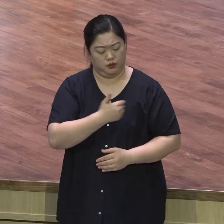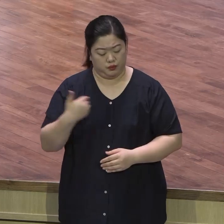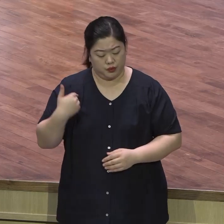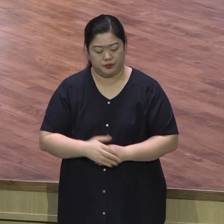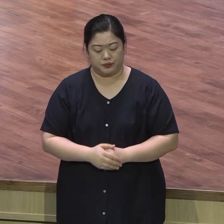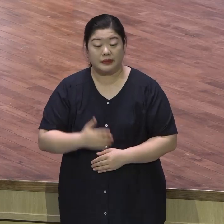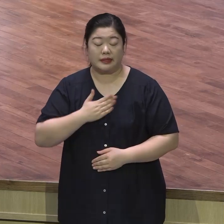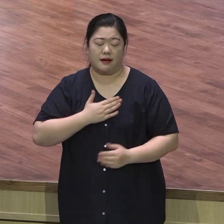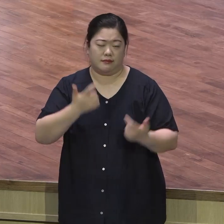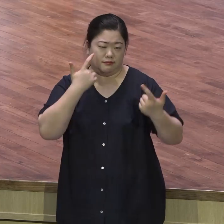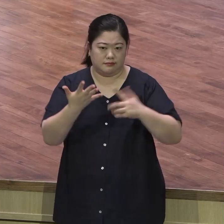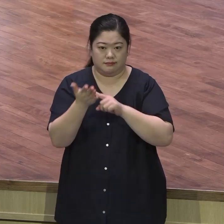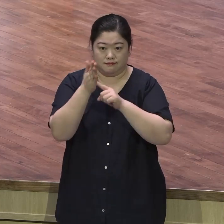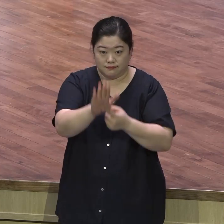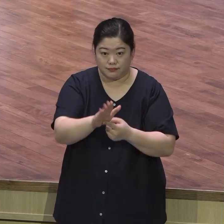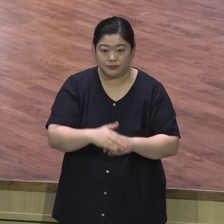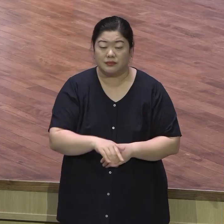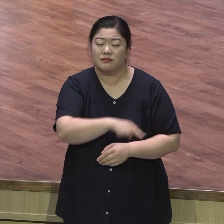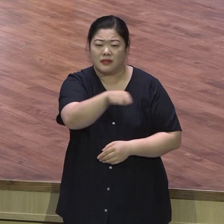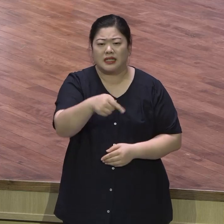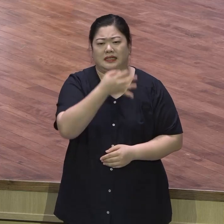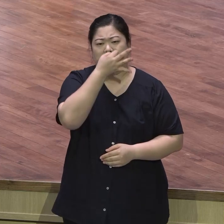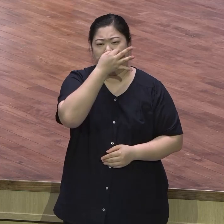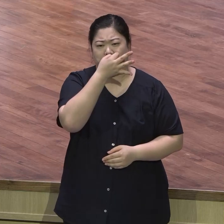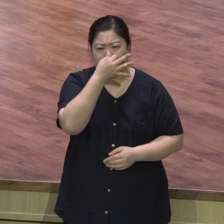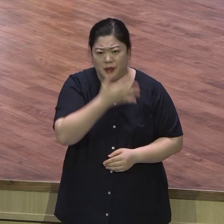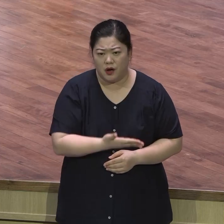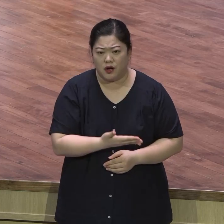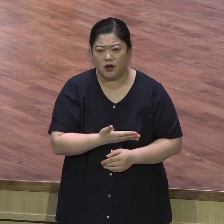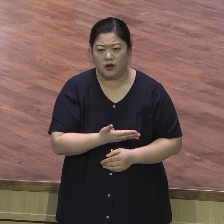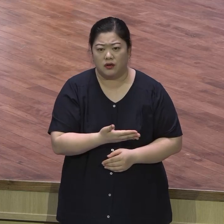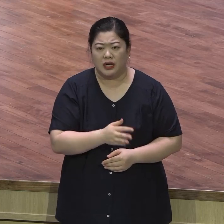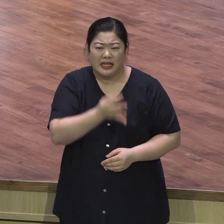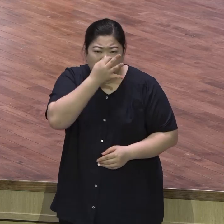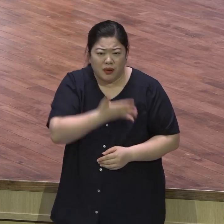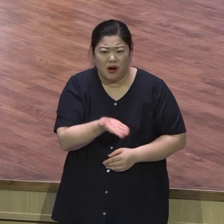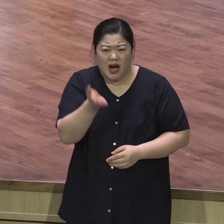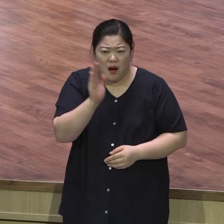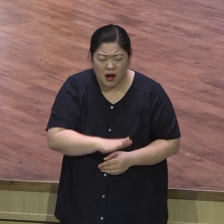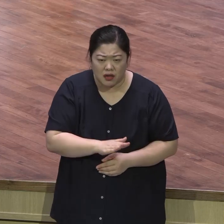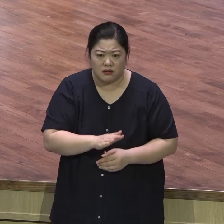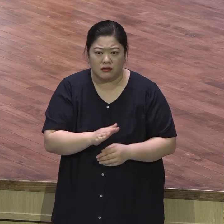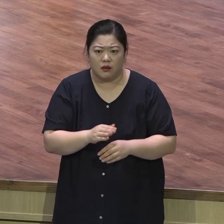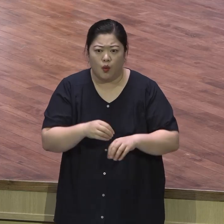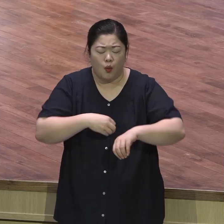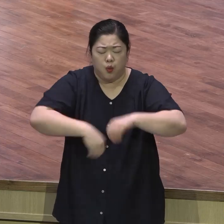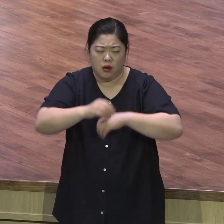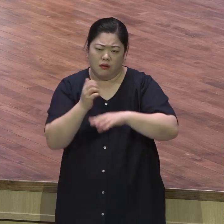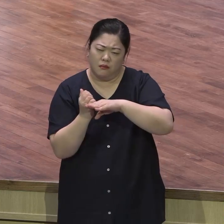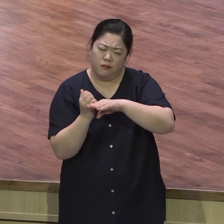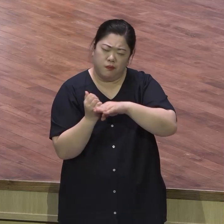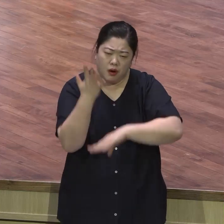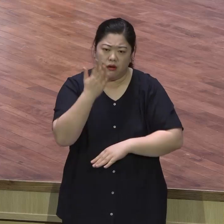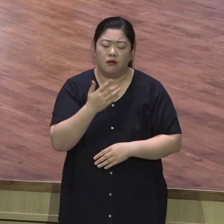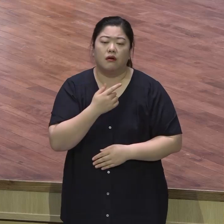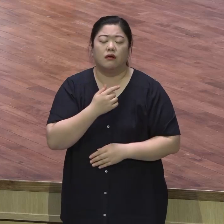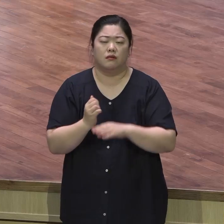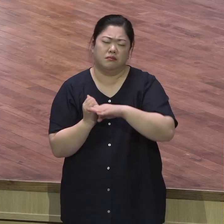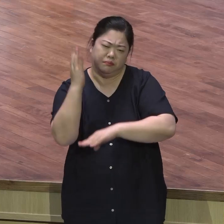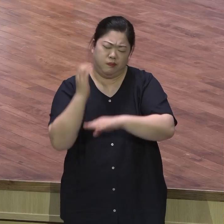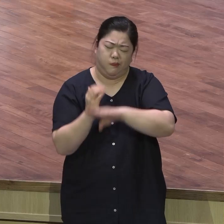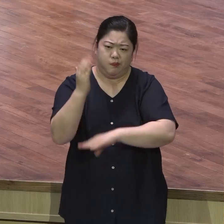내가 증언하느니 그들이 힘들어 할 뿐만 아니라 힘에 지나도록 자원하여 자원하여 힘에 지나도록 자원하여